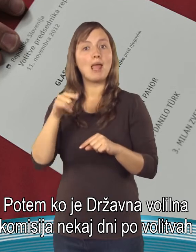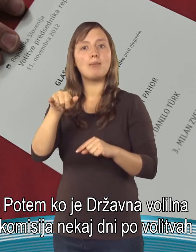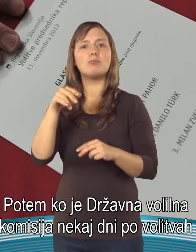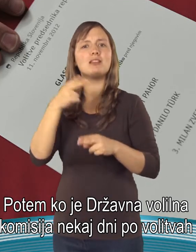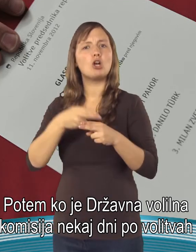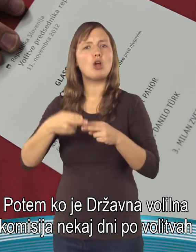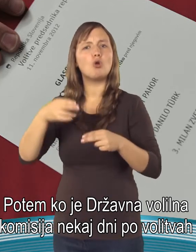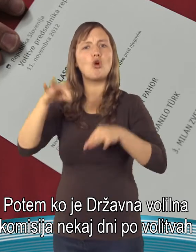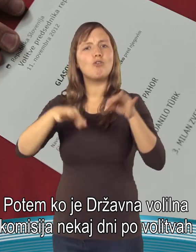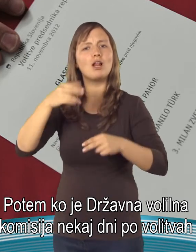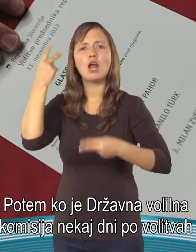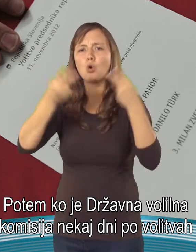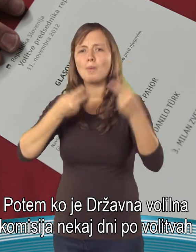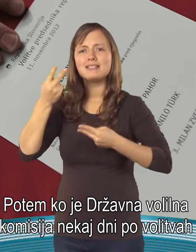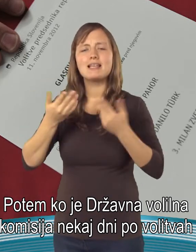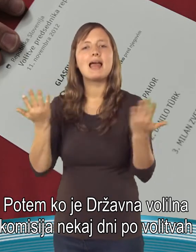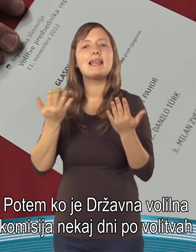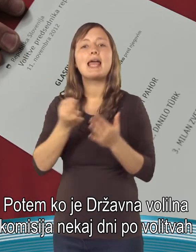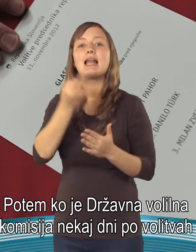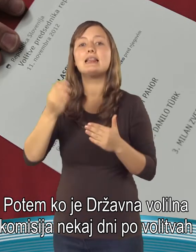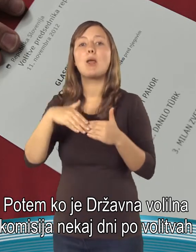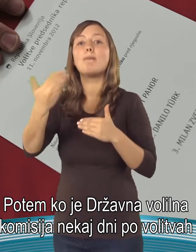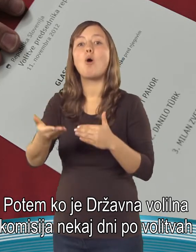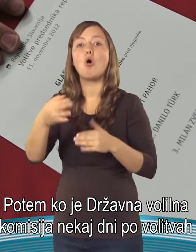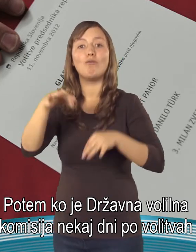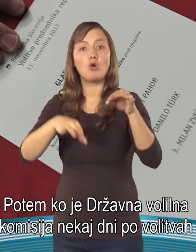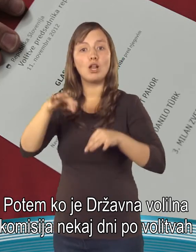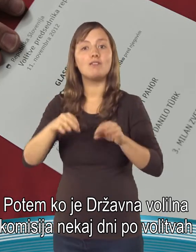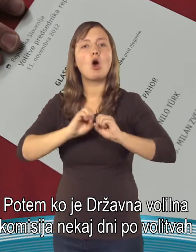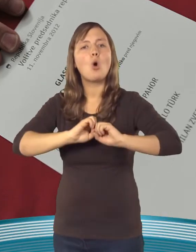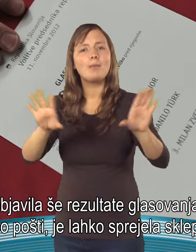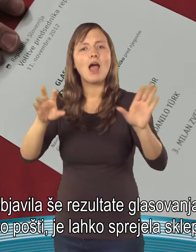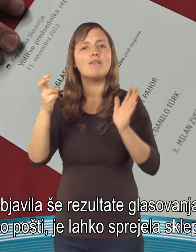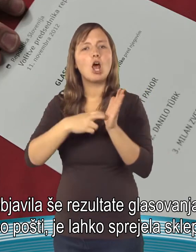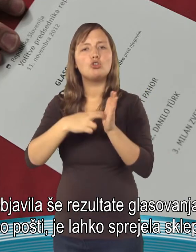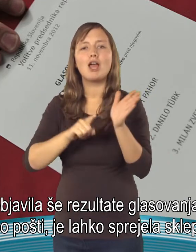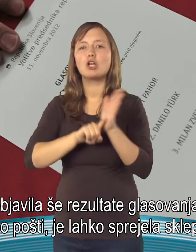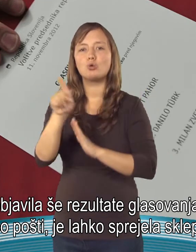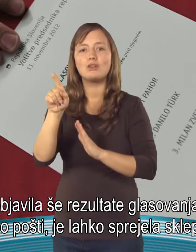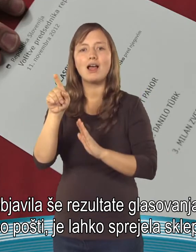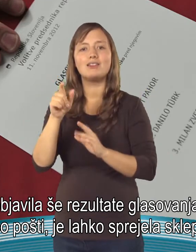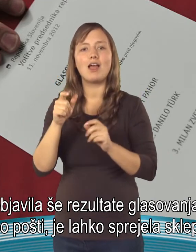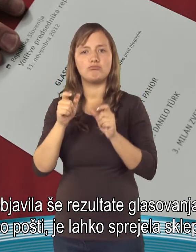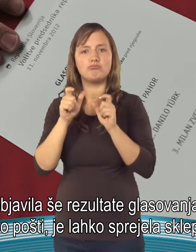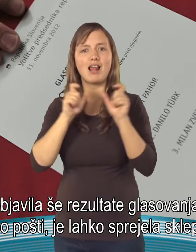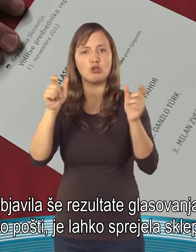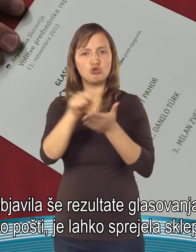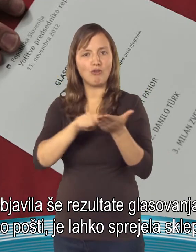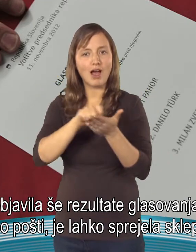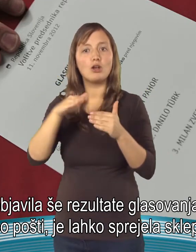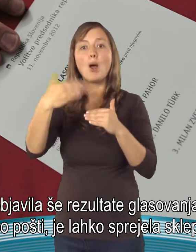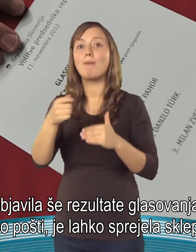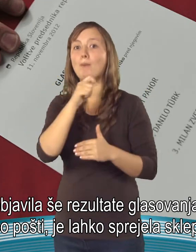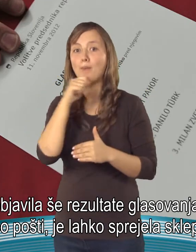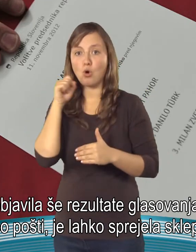Potem, ko je Državna volilna komisija nekaj dni po volitvah objavila še rezultate glasovanja po pošti, je lahko sprejela sklep